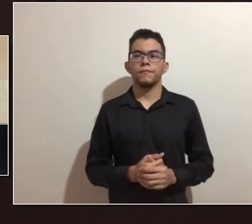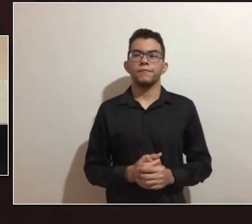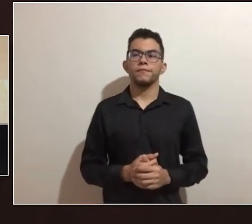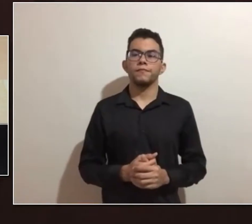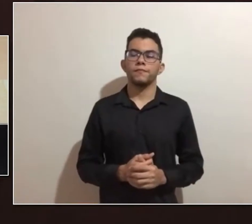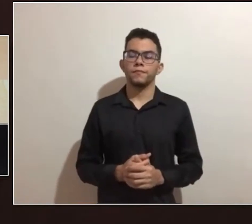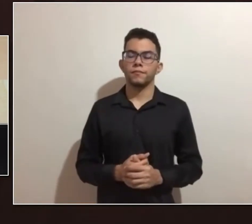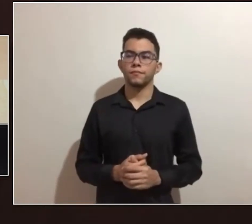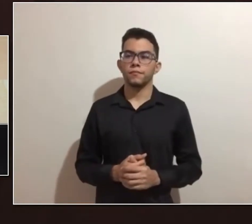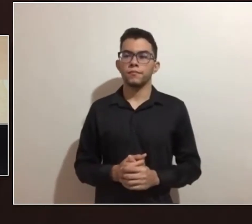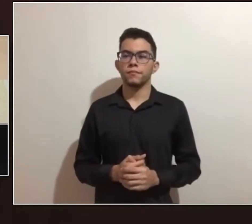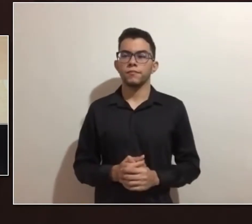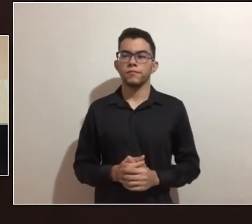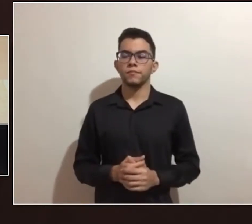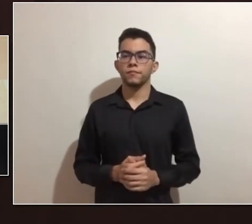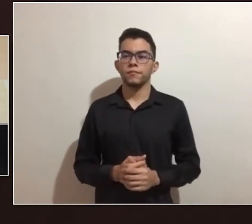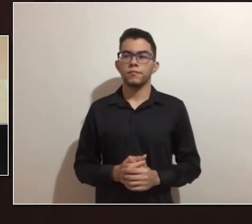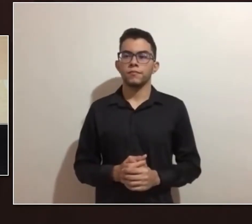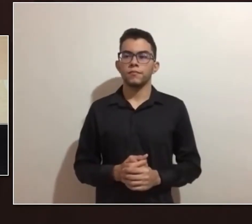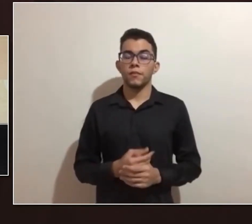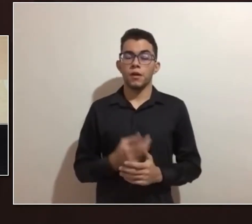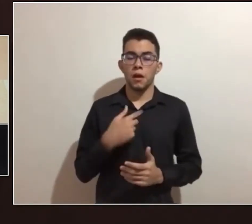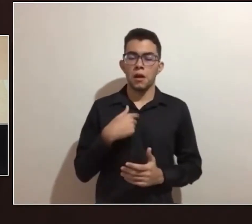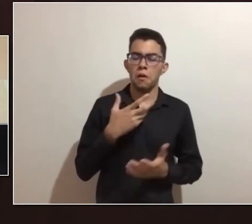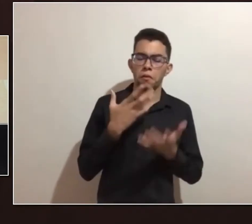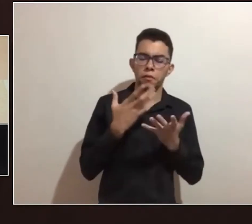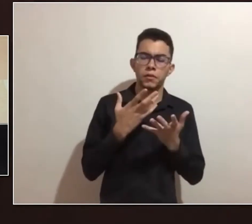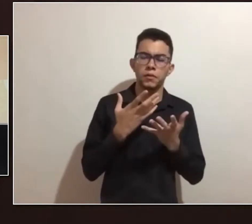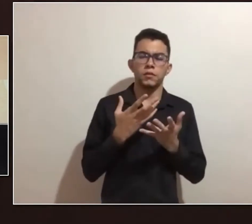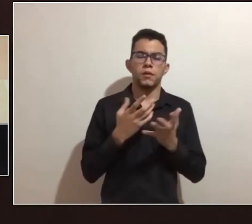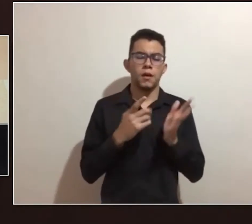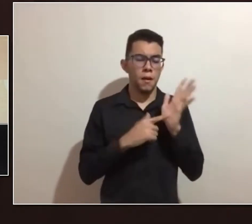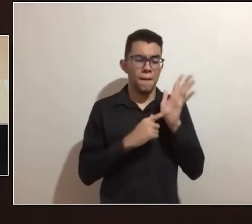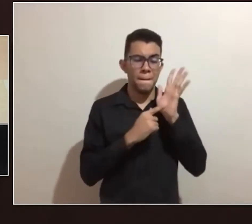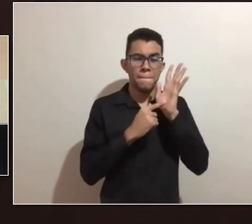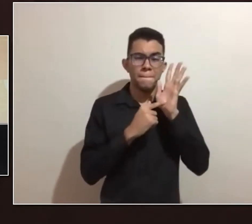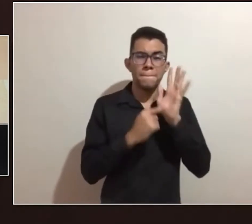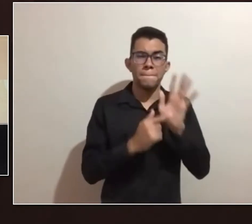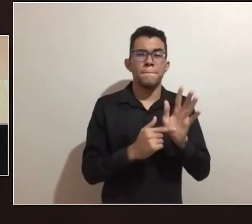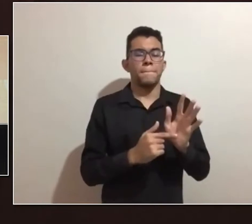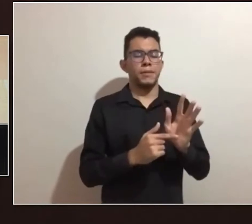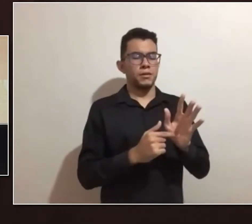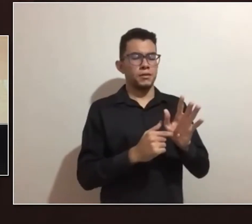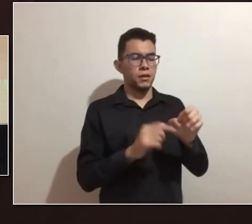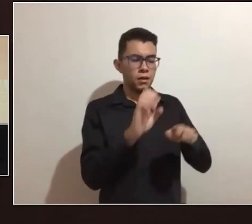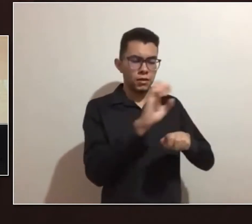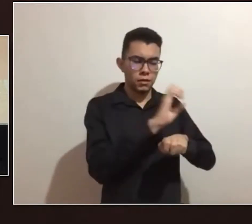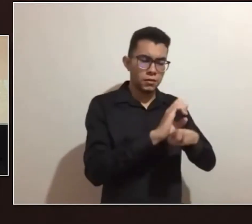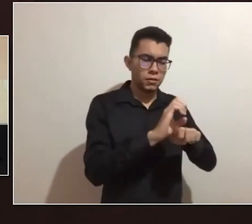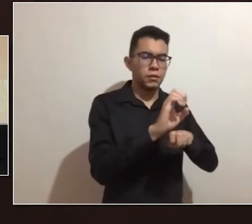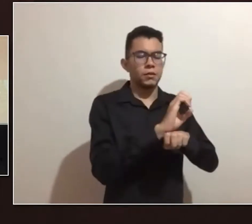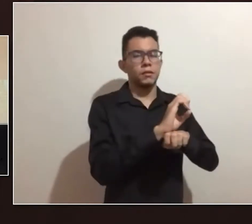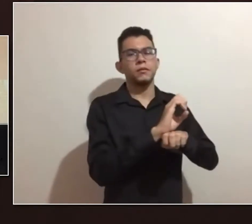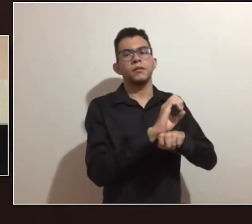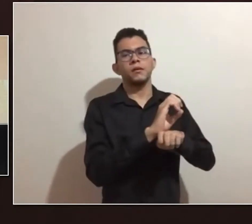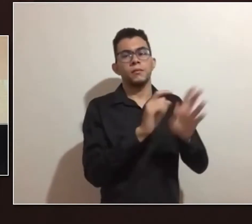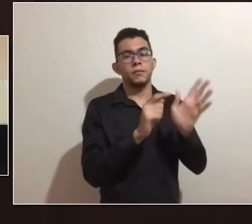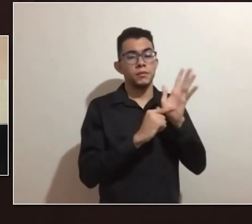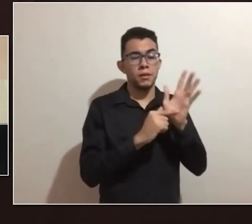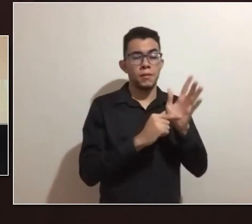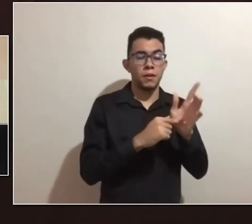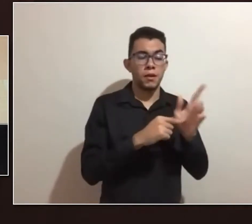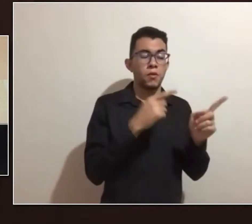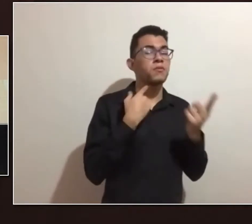para mostrar aos irmãos o quanto a igreja é desejável para